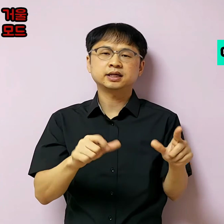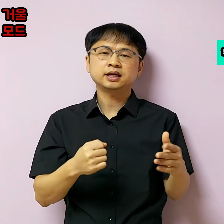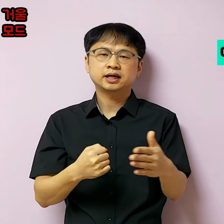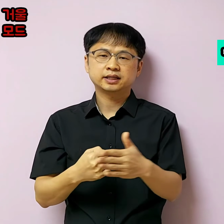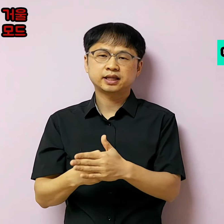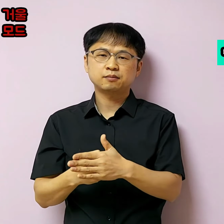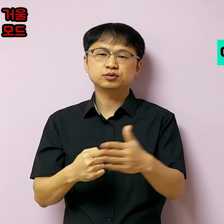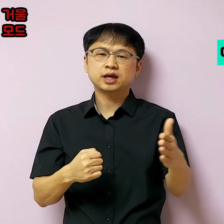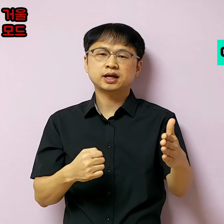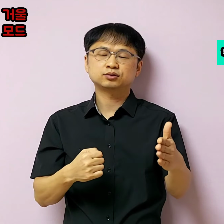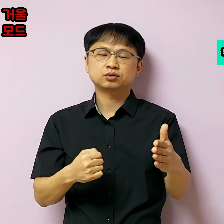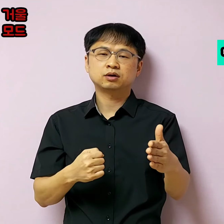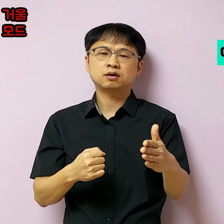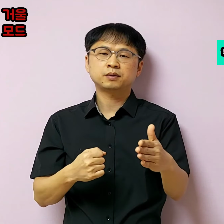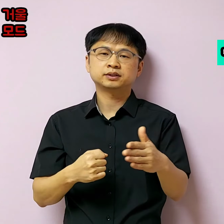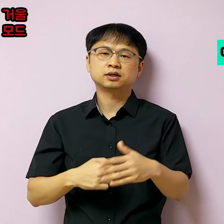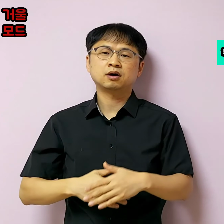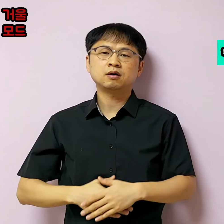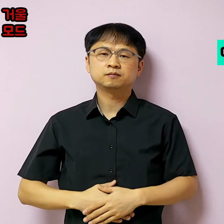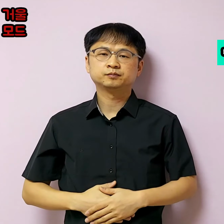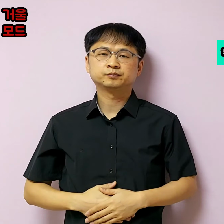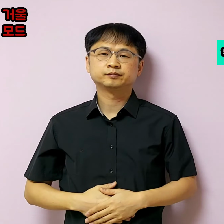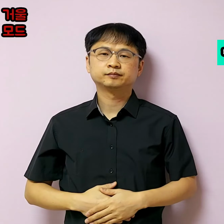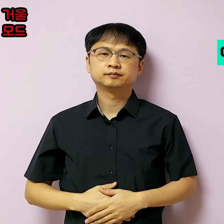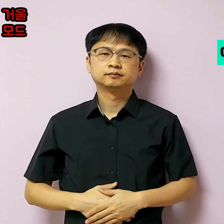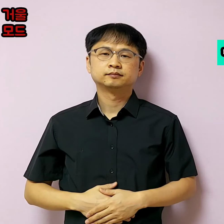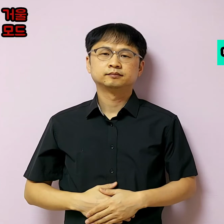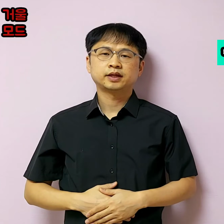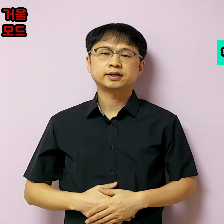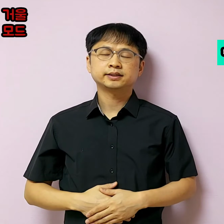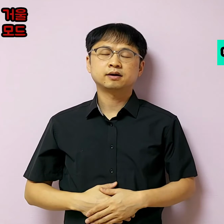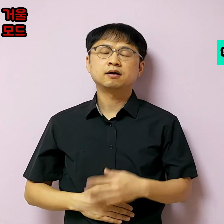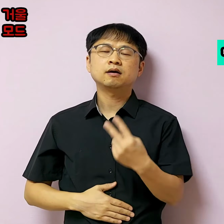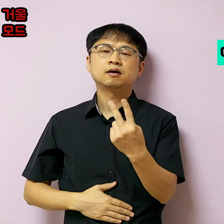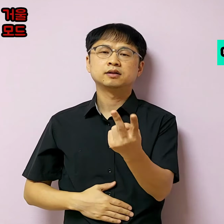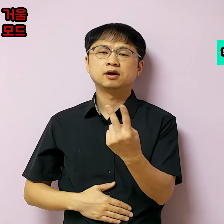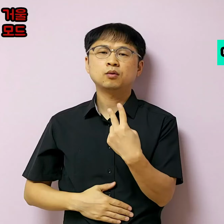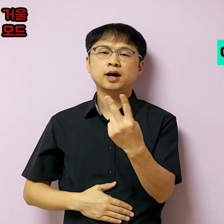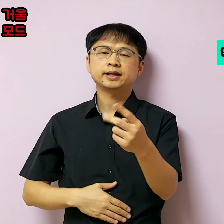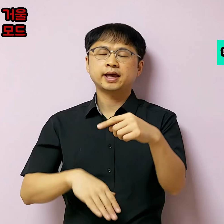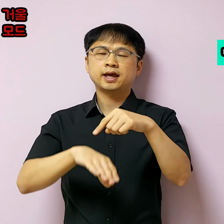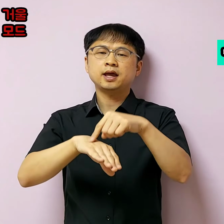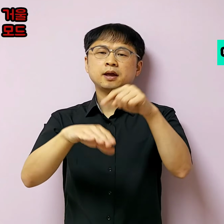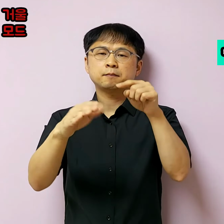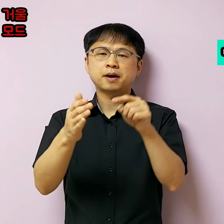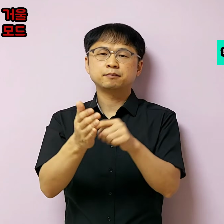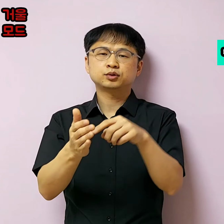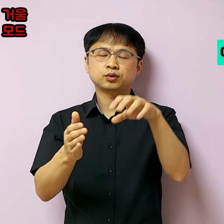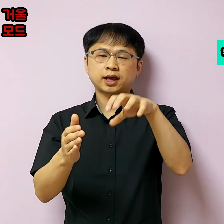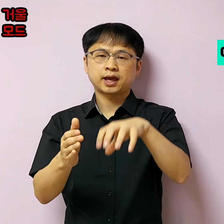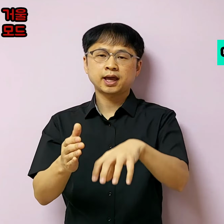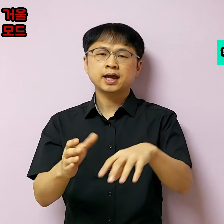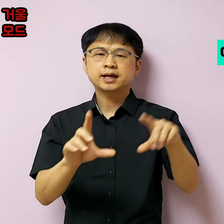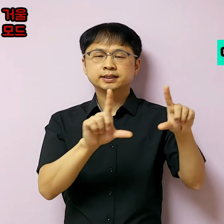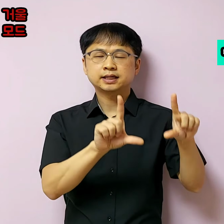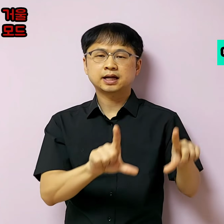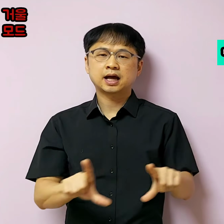살기 때문에 란 수어 배웠죠. 네, 그래서 너와 내 마음속에